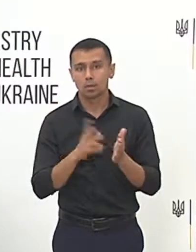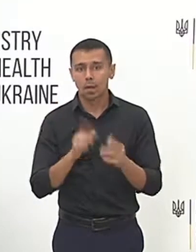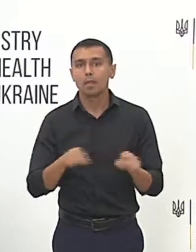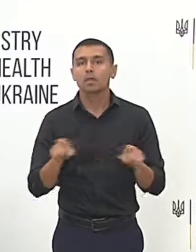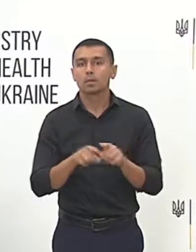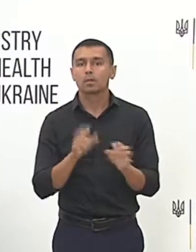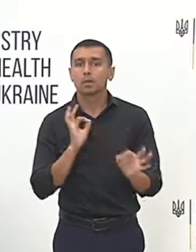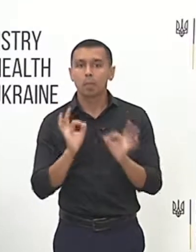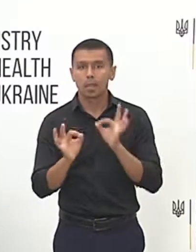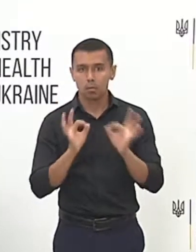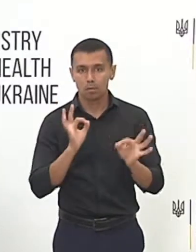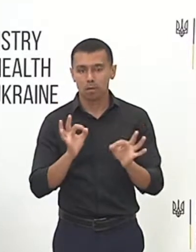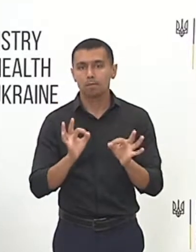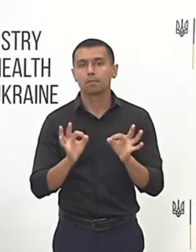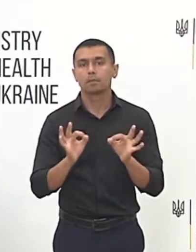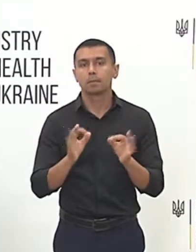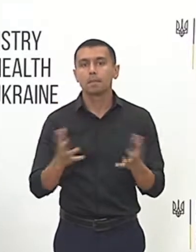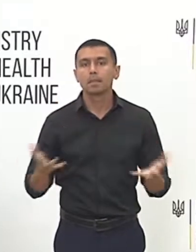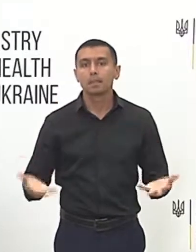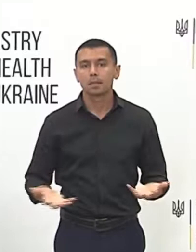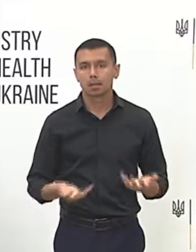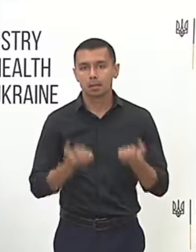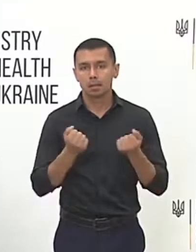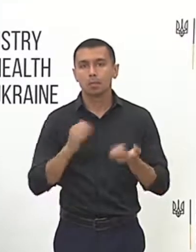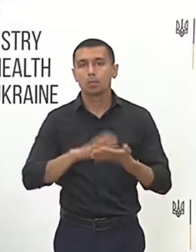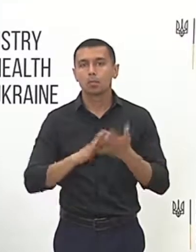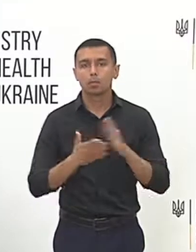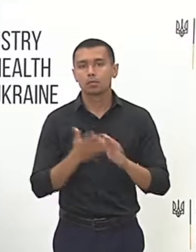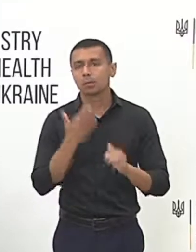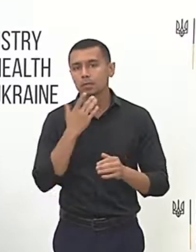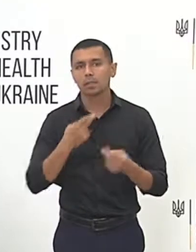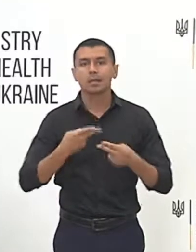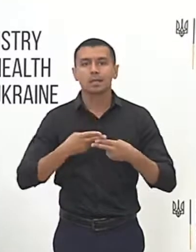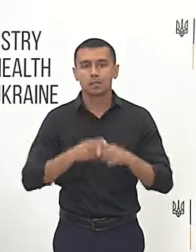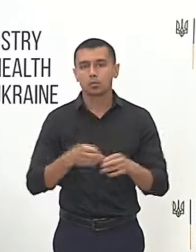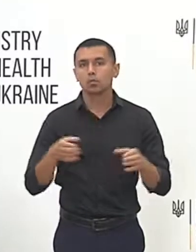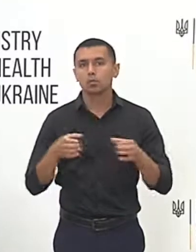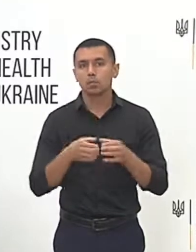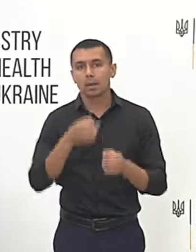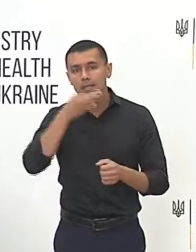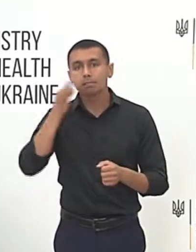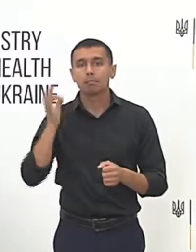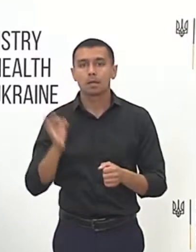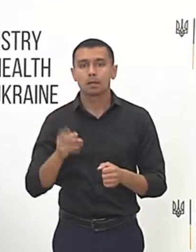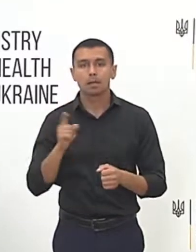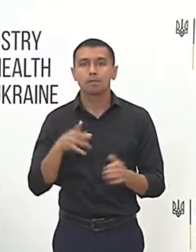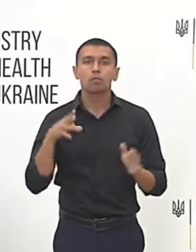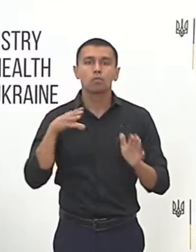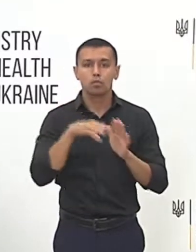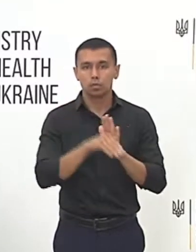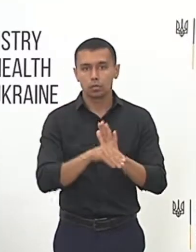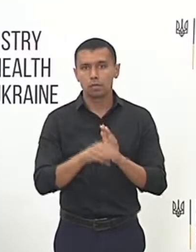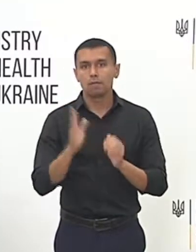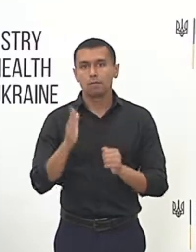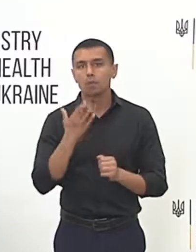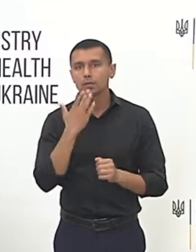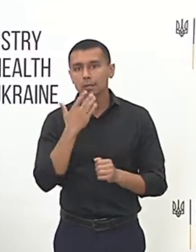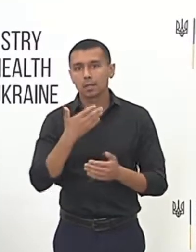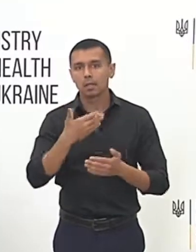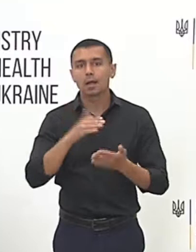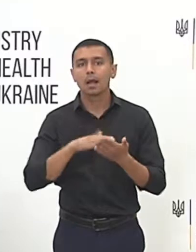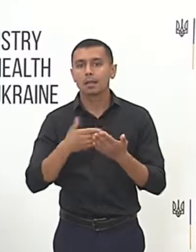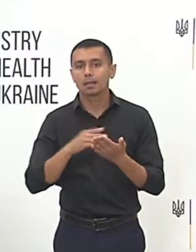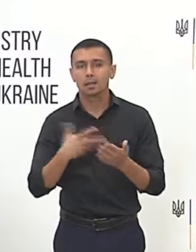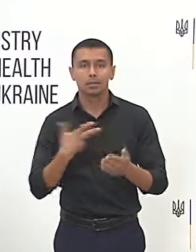також рекомендував підтримати позицію Національної технічної групи експертів і включити в національний